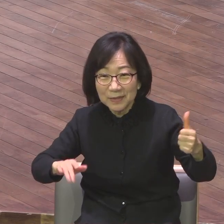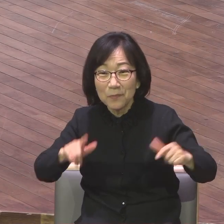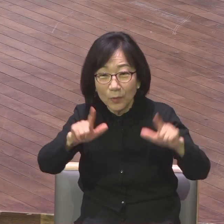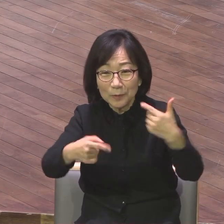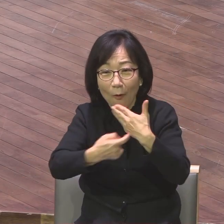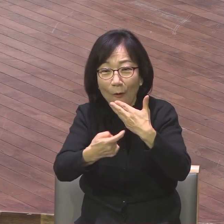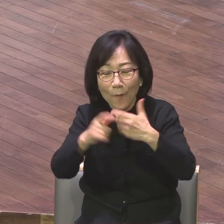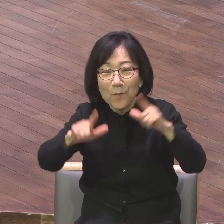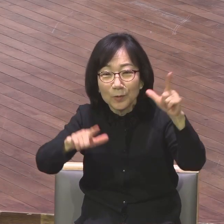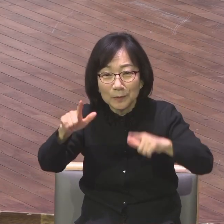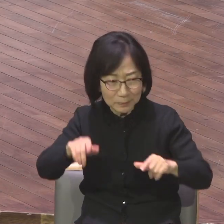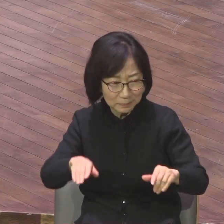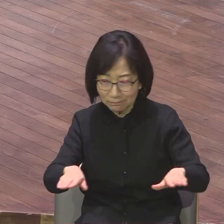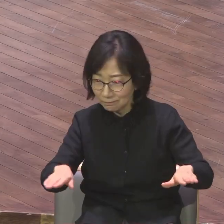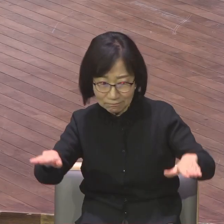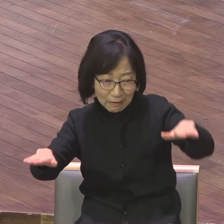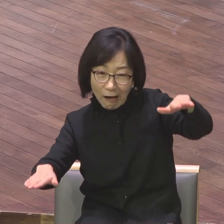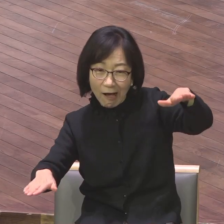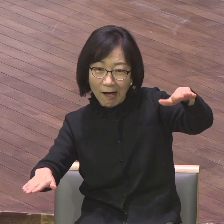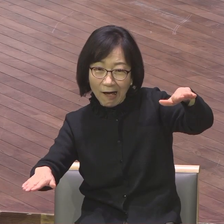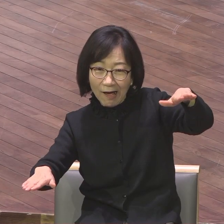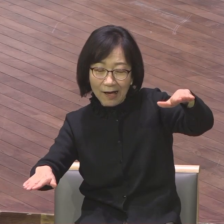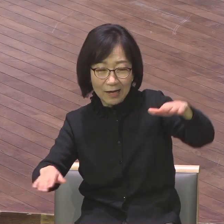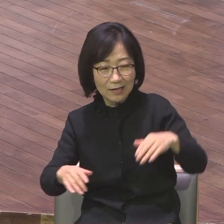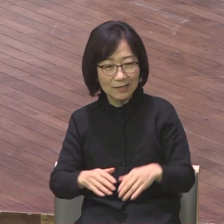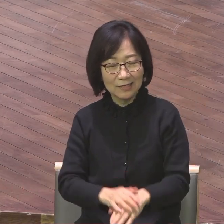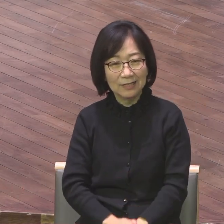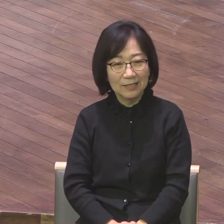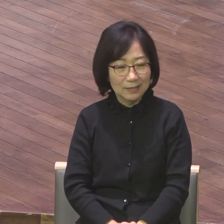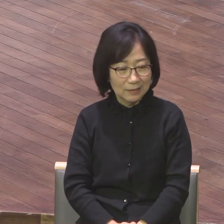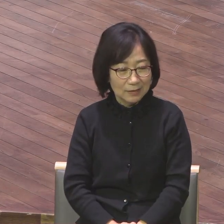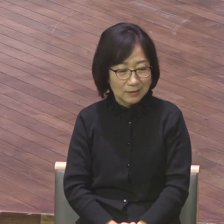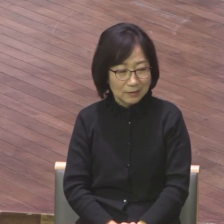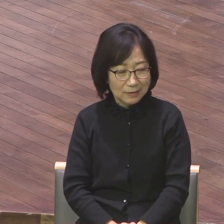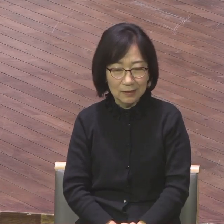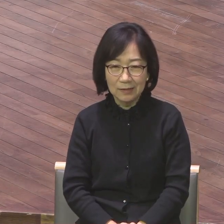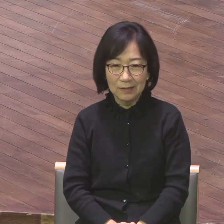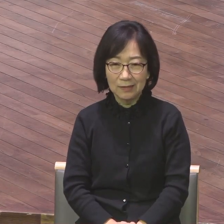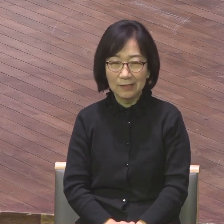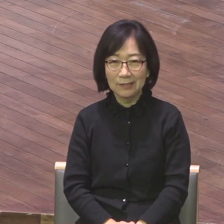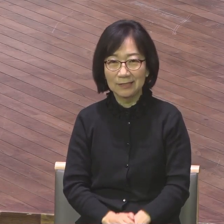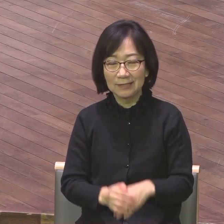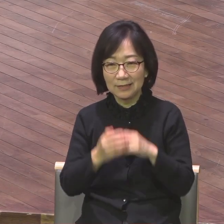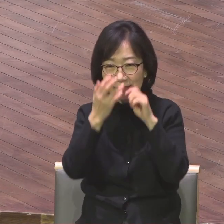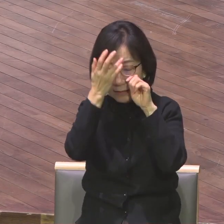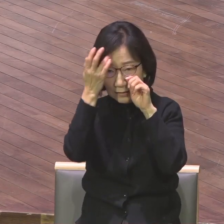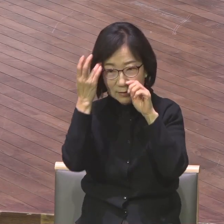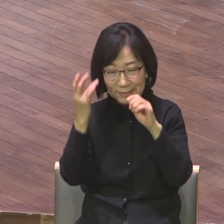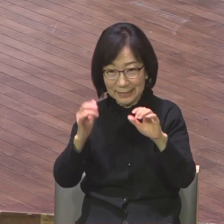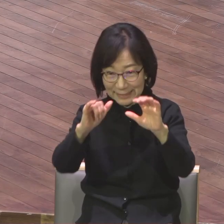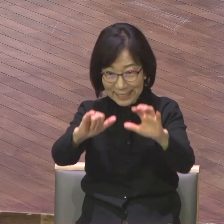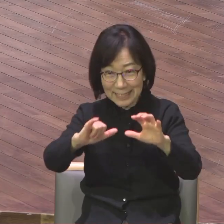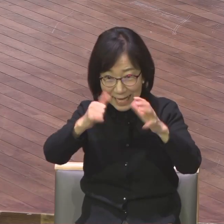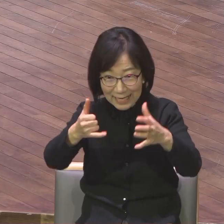세상 배경으로 보면은요, 이 두 분의 비교가 안 돼요. 세상 배경으로